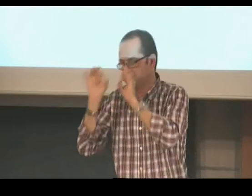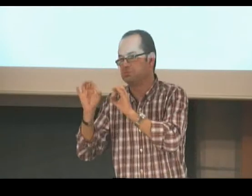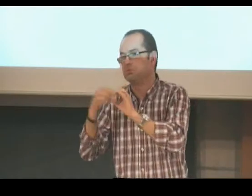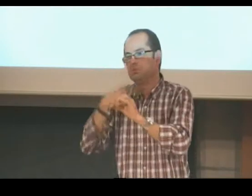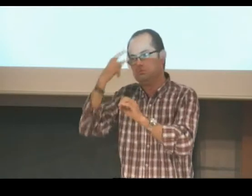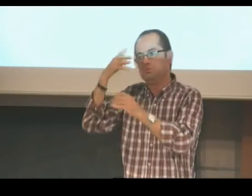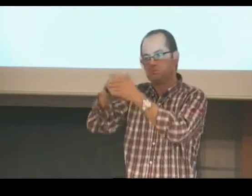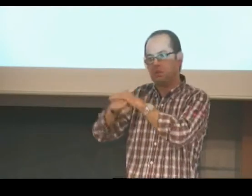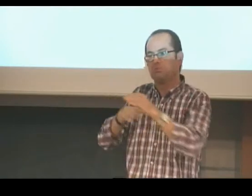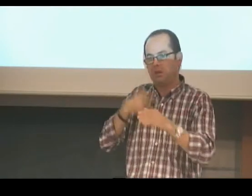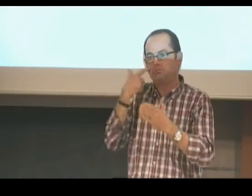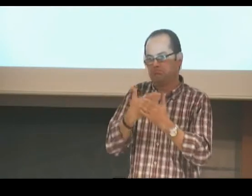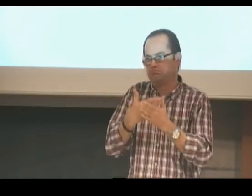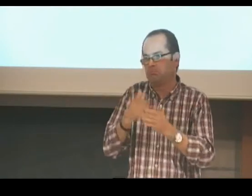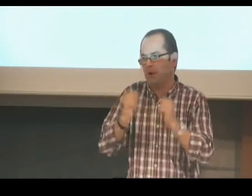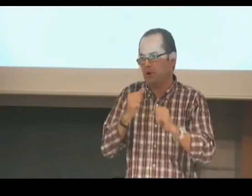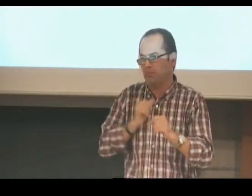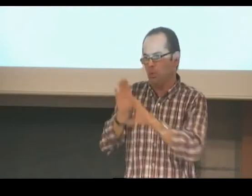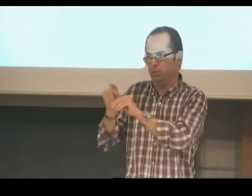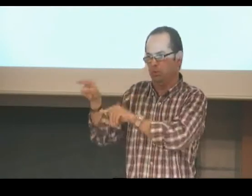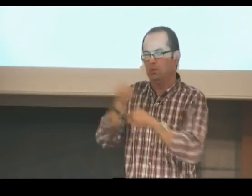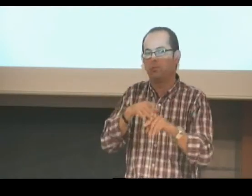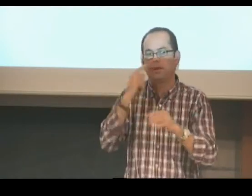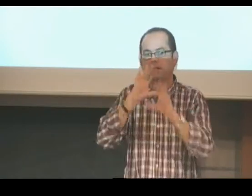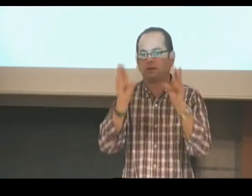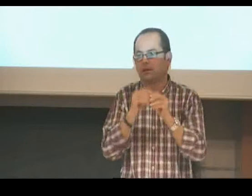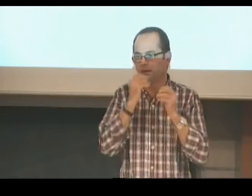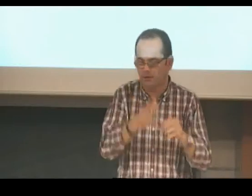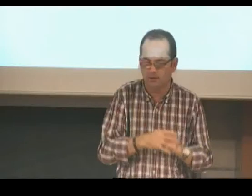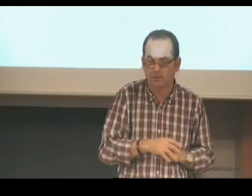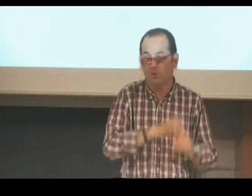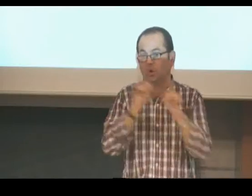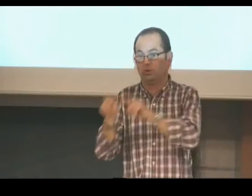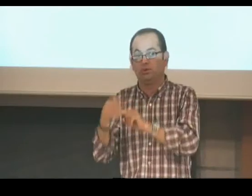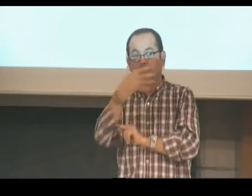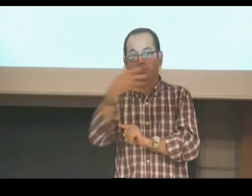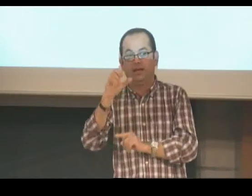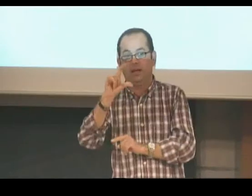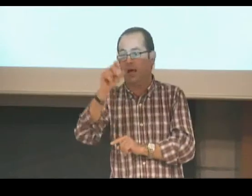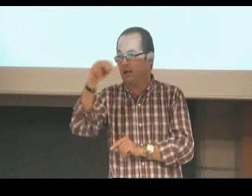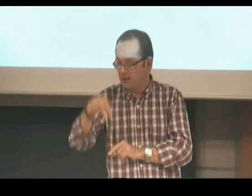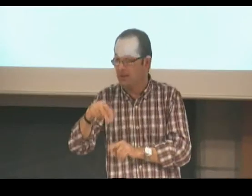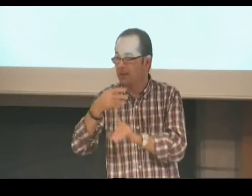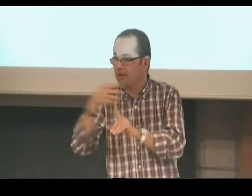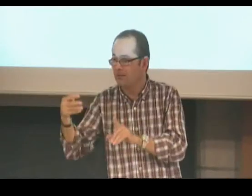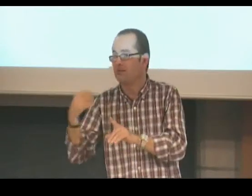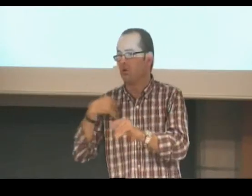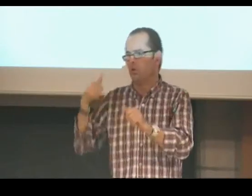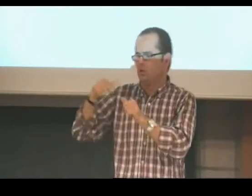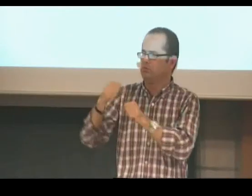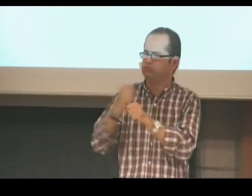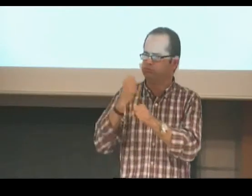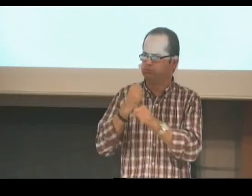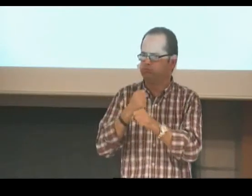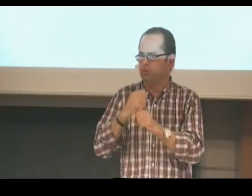rebre una formació per utilitzar-lo i realment aquest projecte servirà per saber si